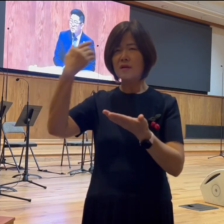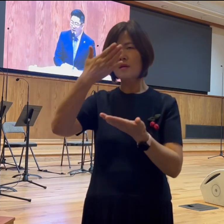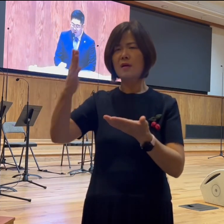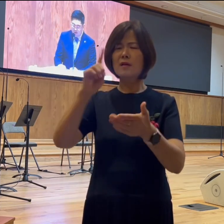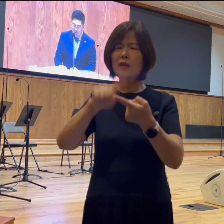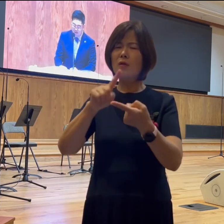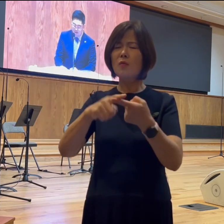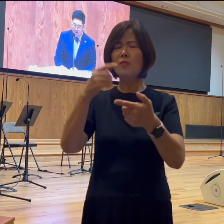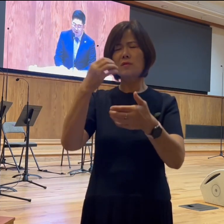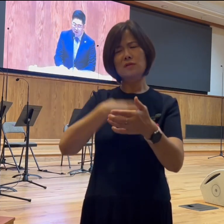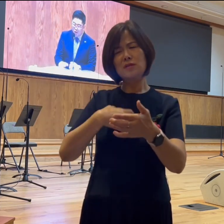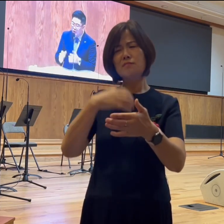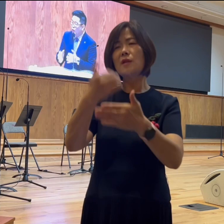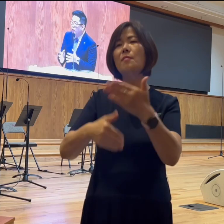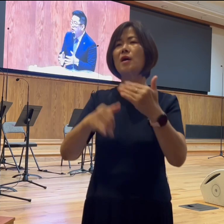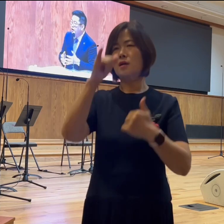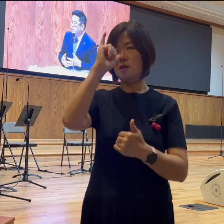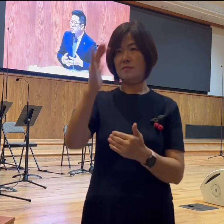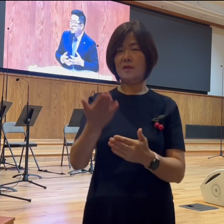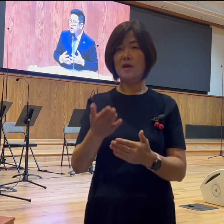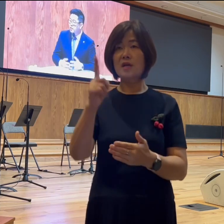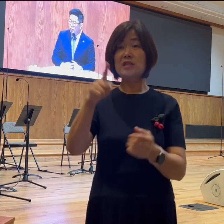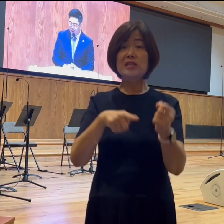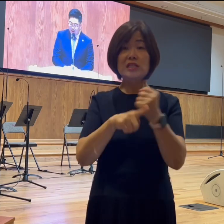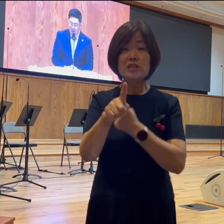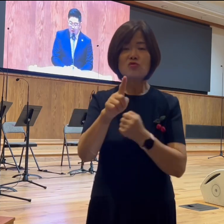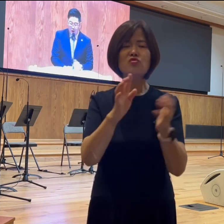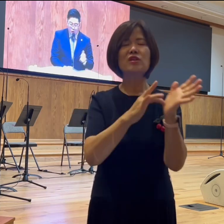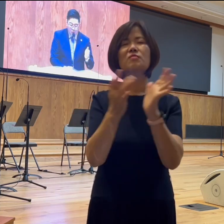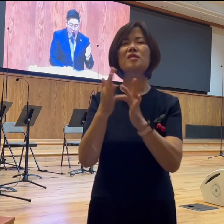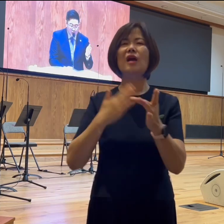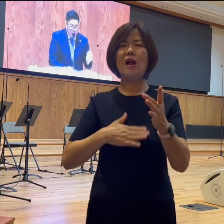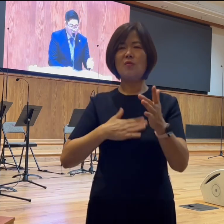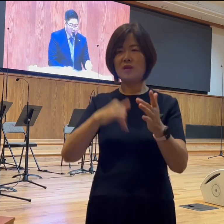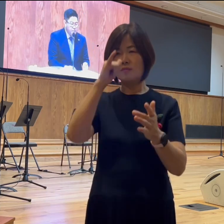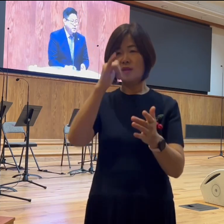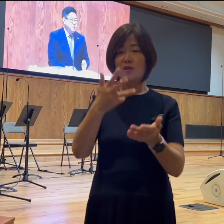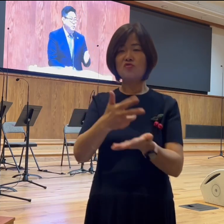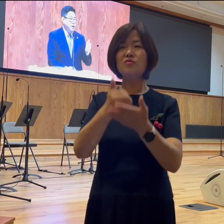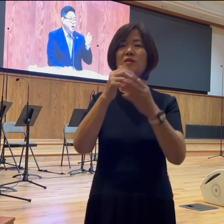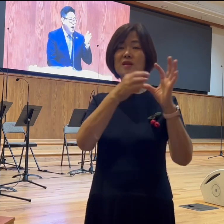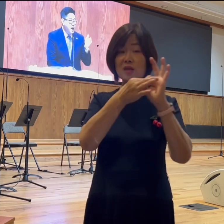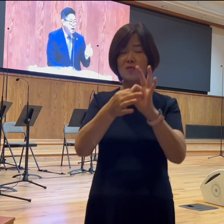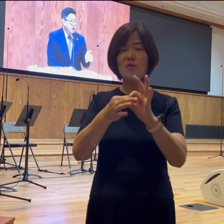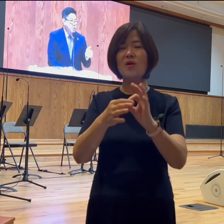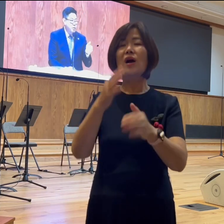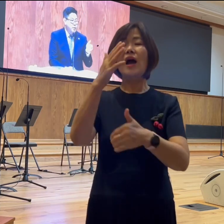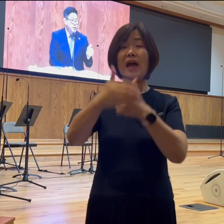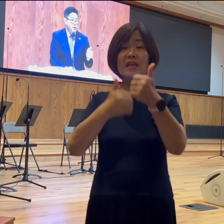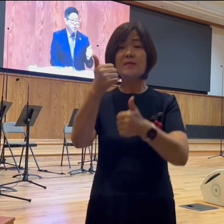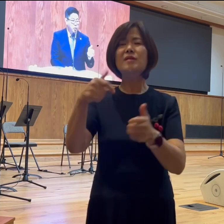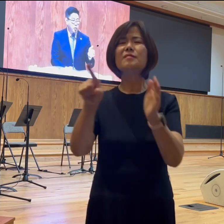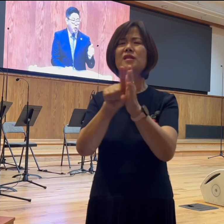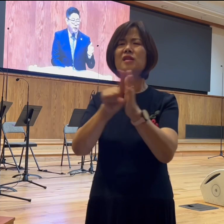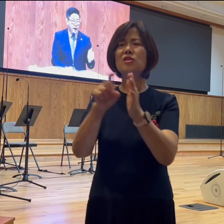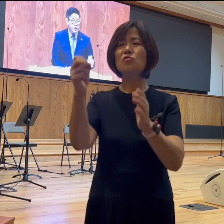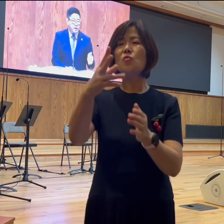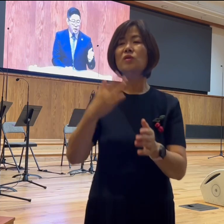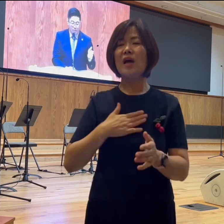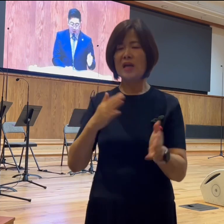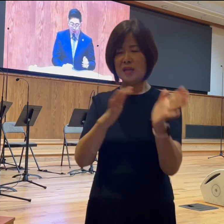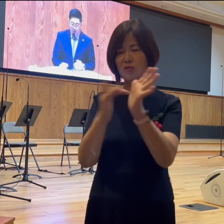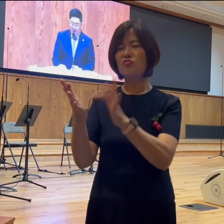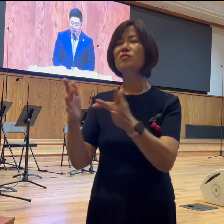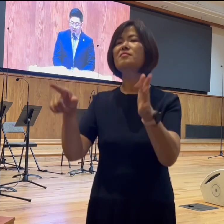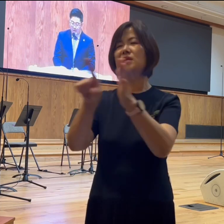않았습니다. 그리고 그 원인을 예수님께서 알고 계셨어요. 주님께서 이어서 말씀하셨습니다. 하나님을 믿으니 또 나를